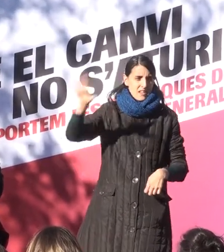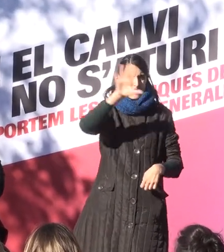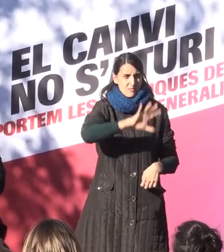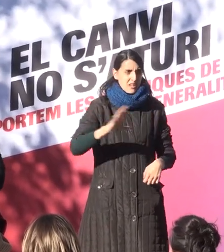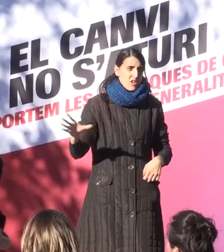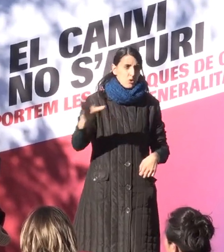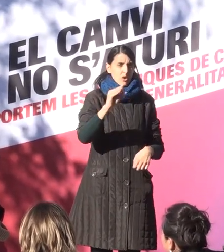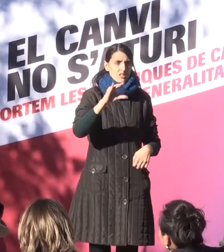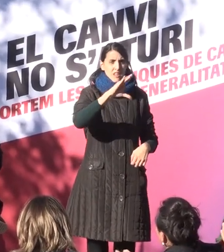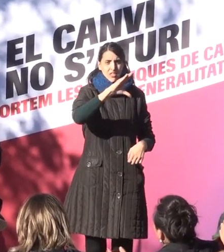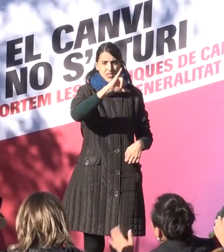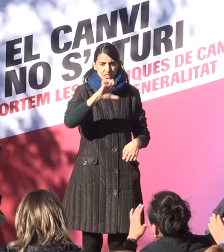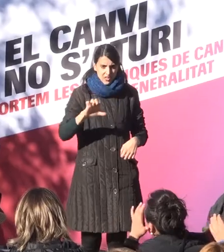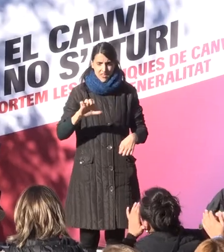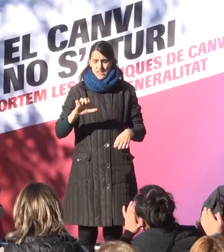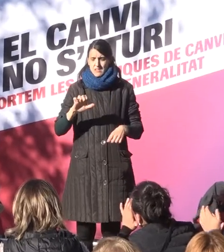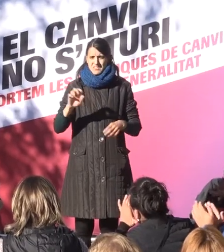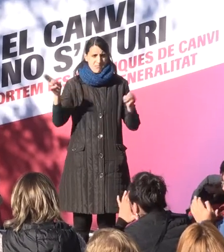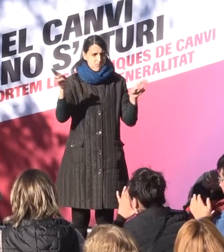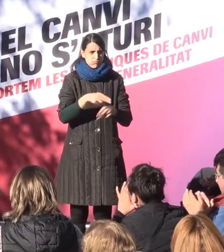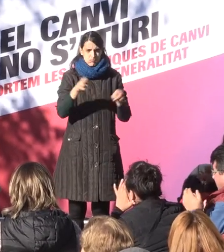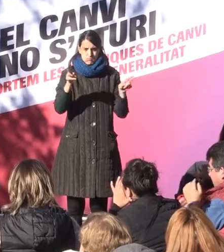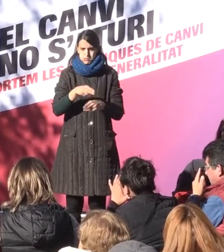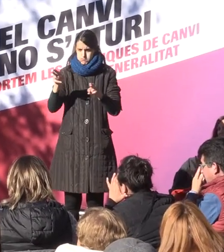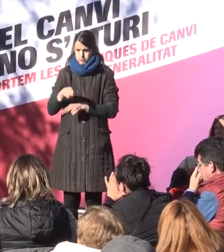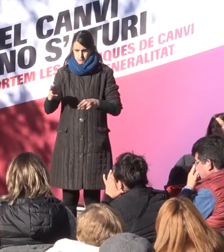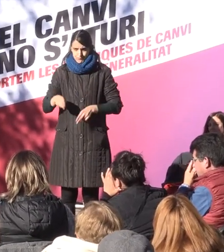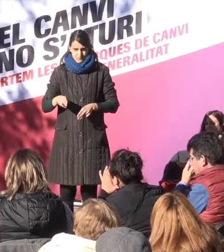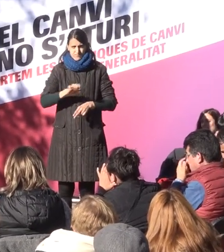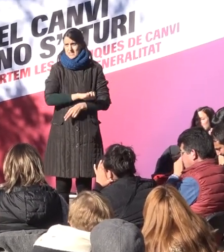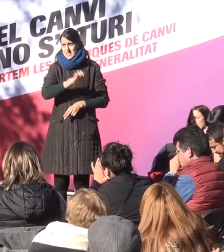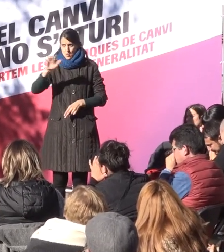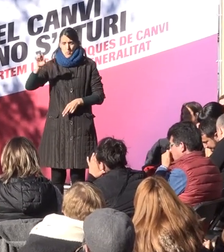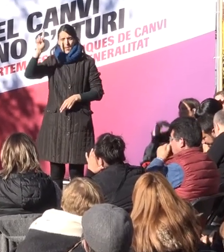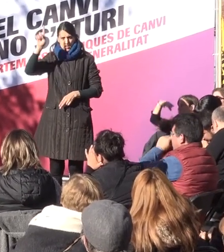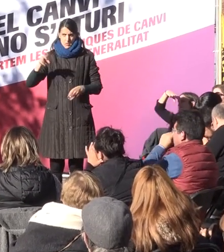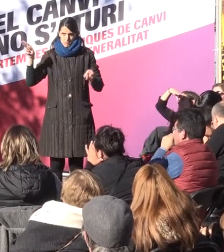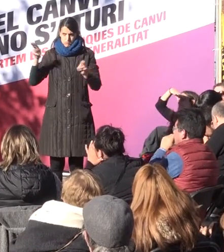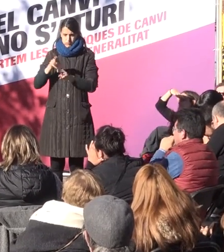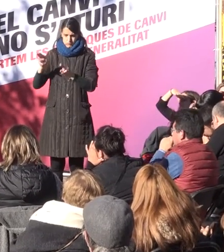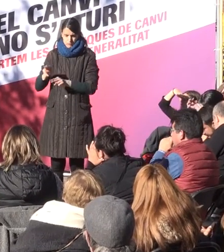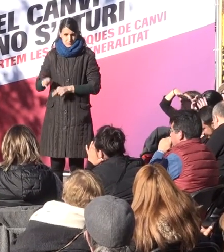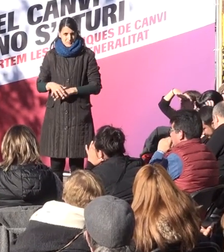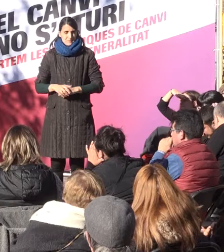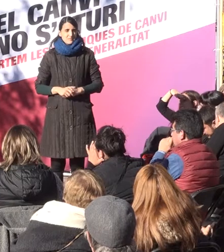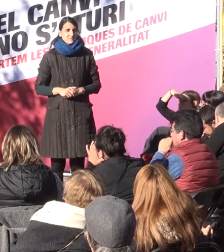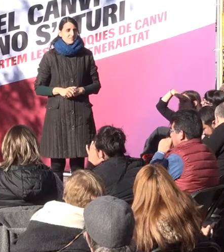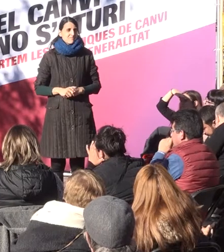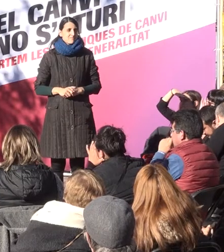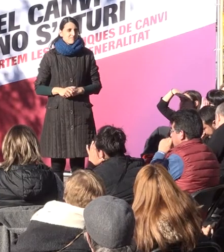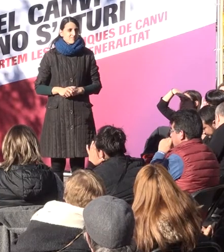de 300 centros de internamiento que existen en esta europa de la vergüenza creemos